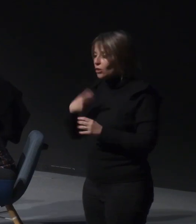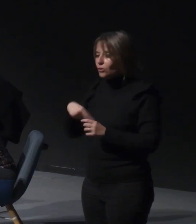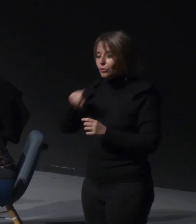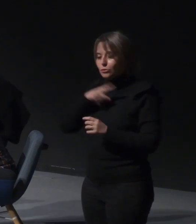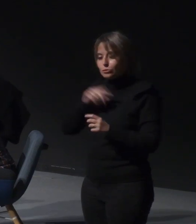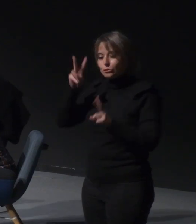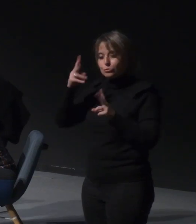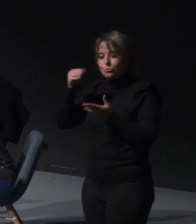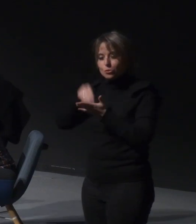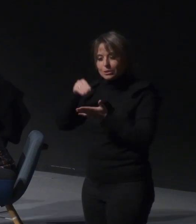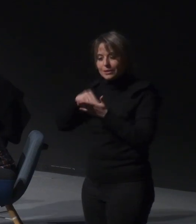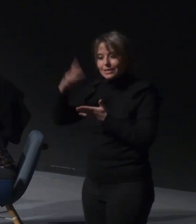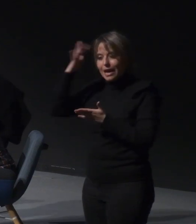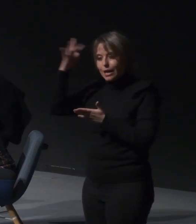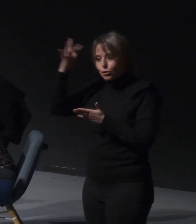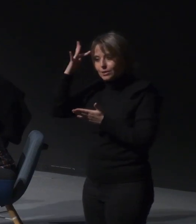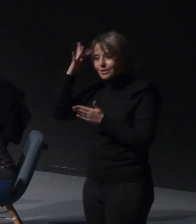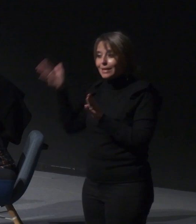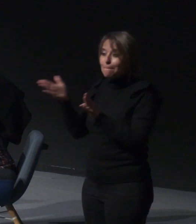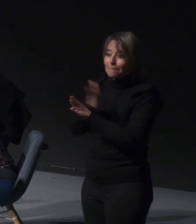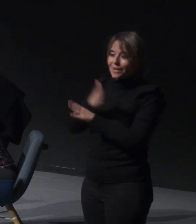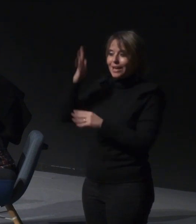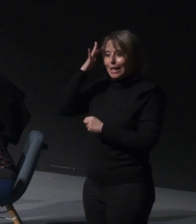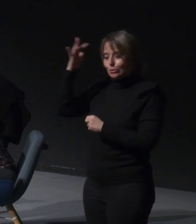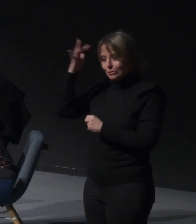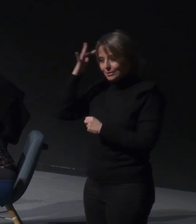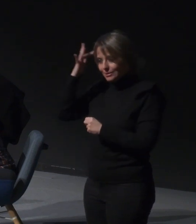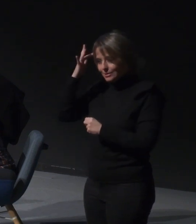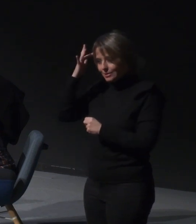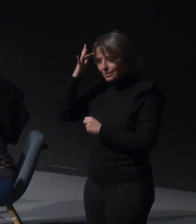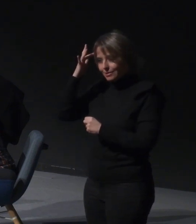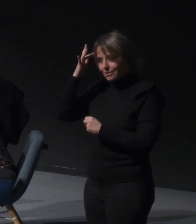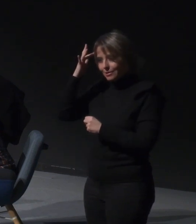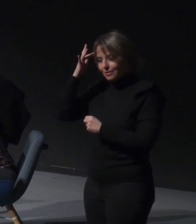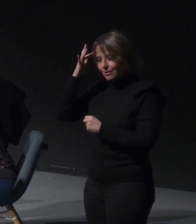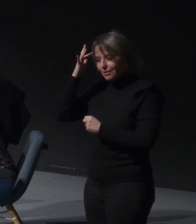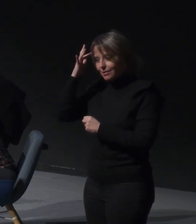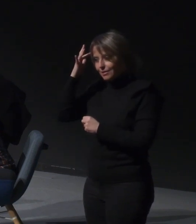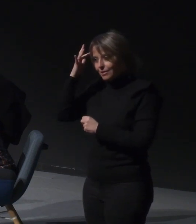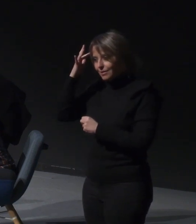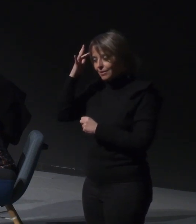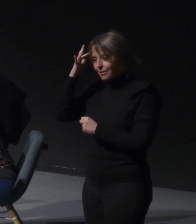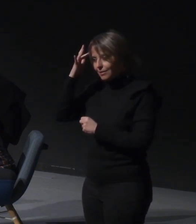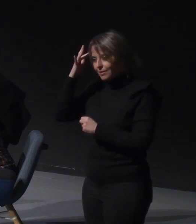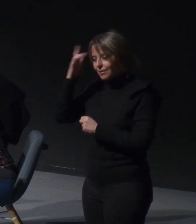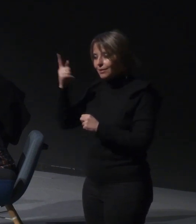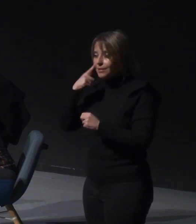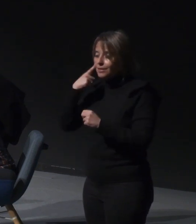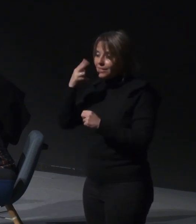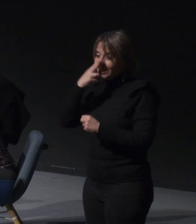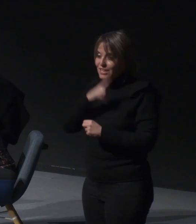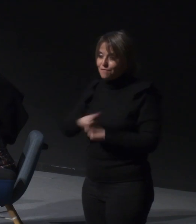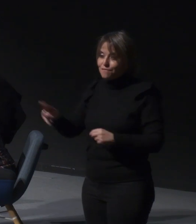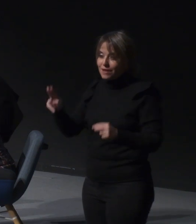adulto y la preadolescencia y que, eso no entiendo bien. Le robamos la infancia, ¿no? Y